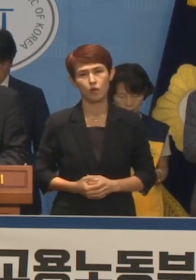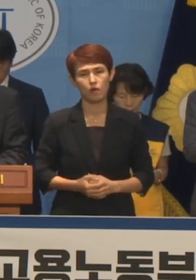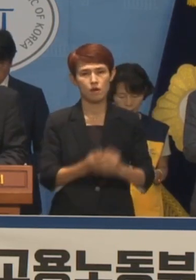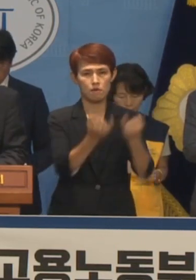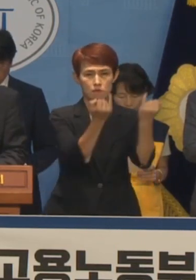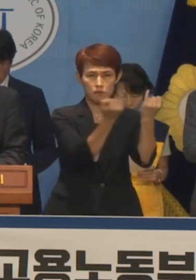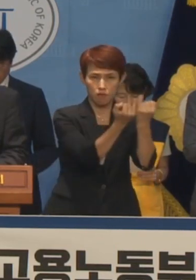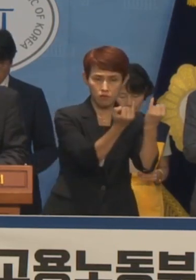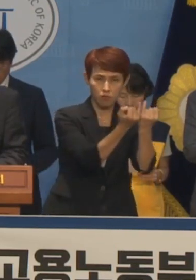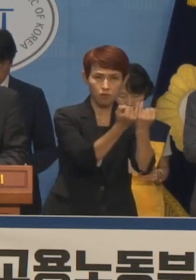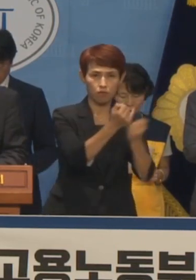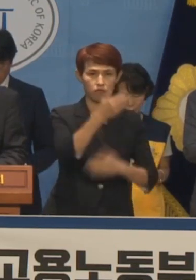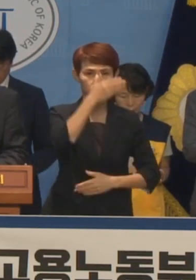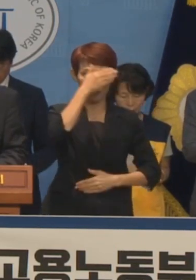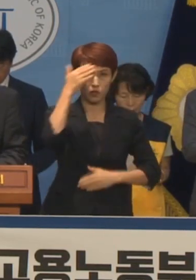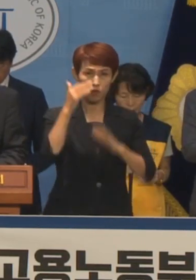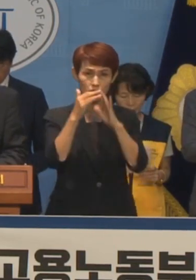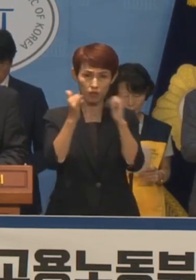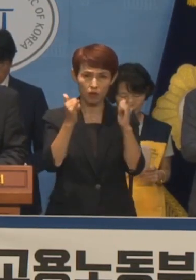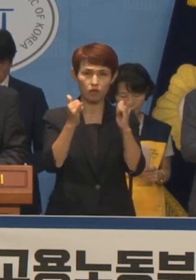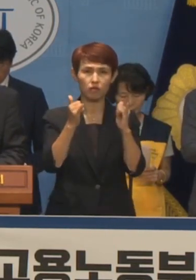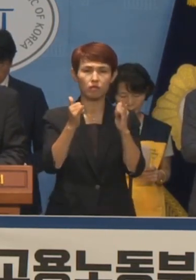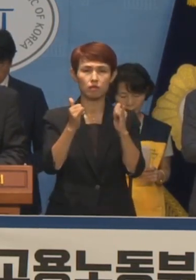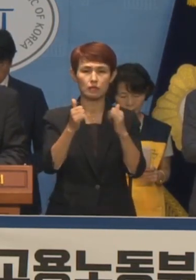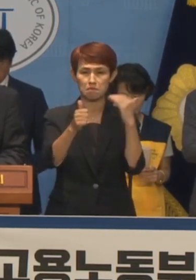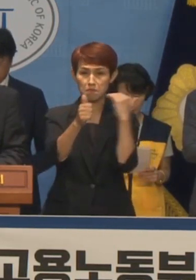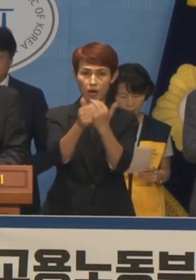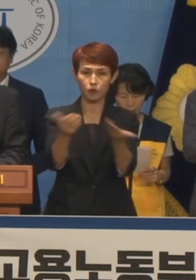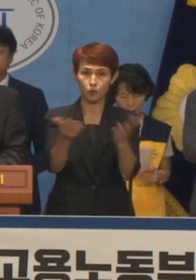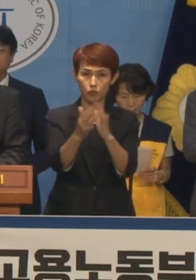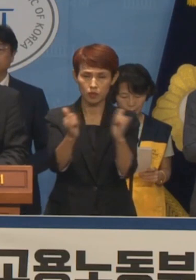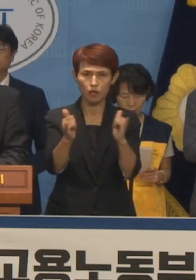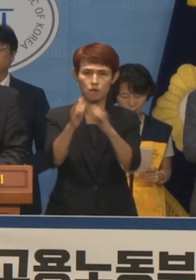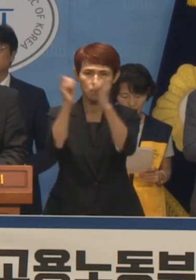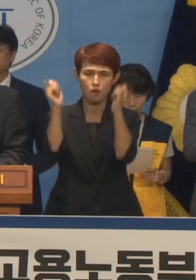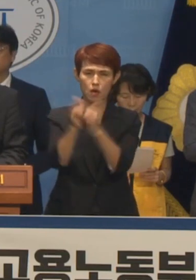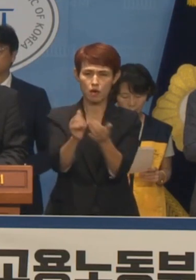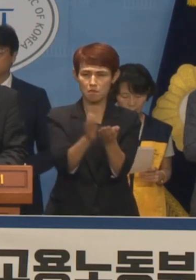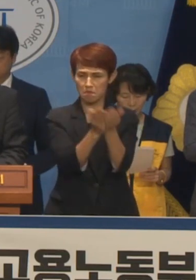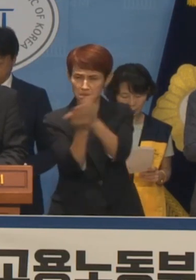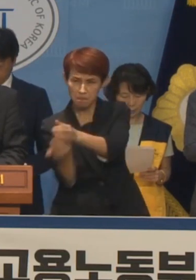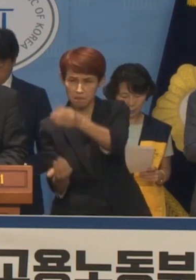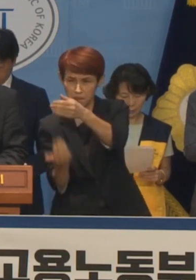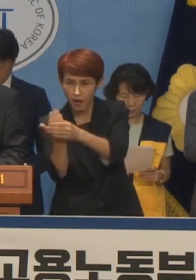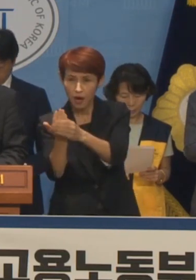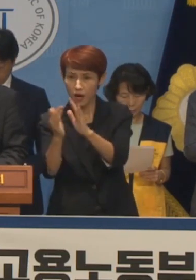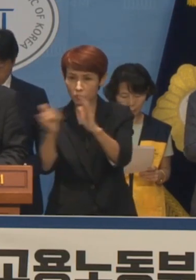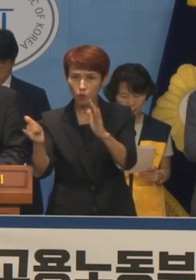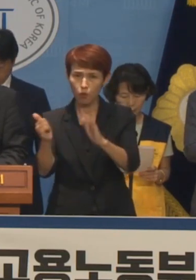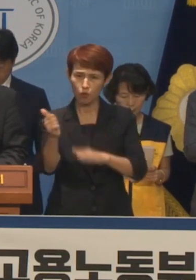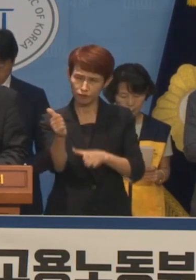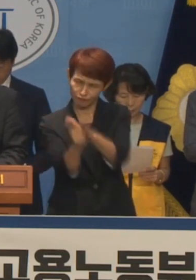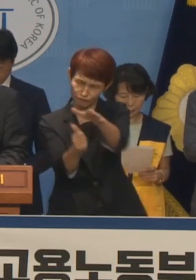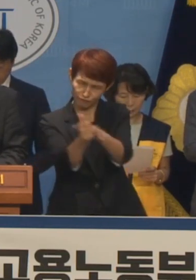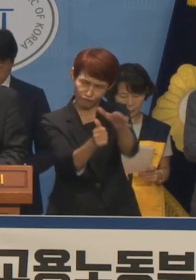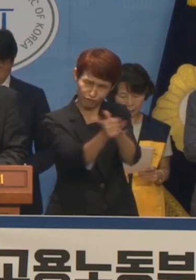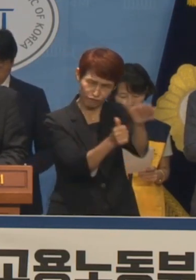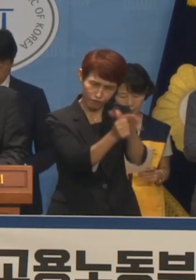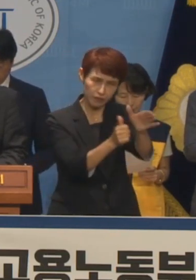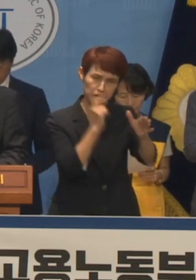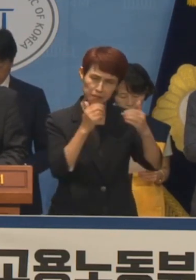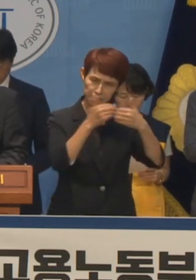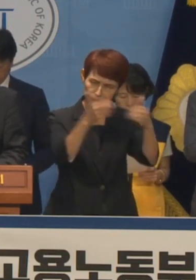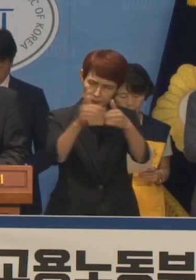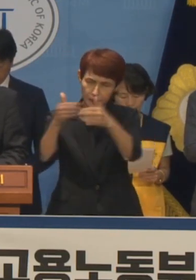여성, 청년, 해고 노동자, 사회적 참사의 유가족을 난도질했다. 그